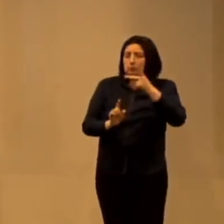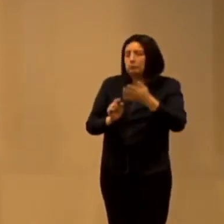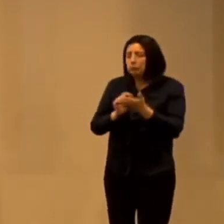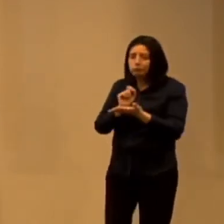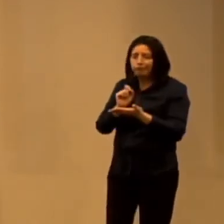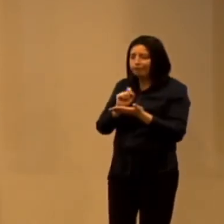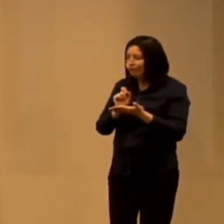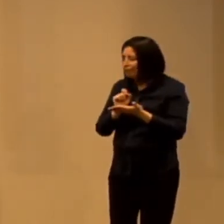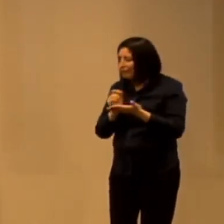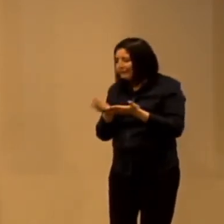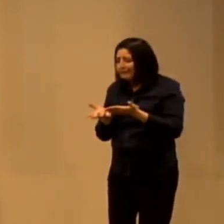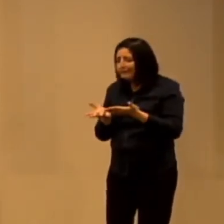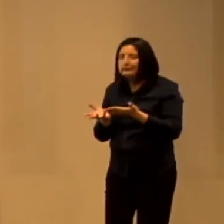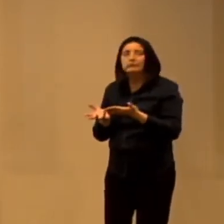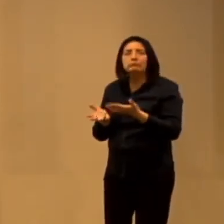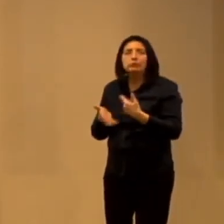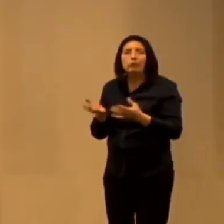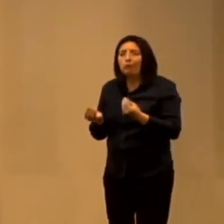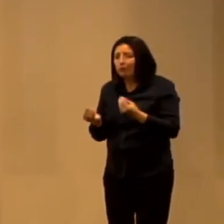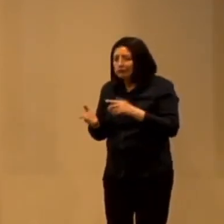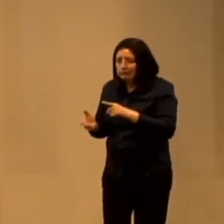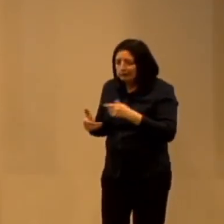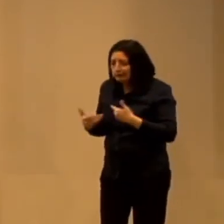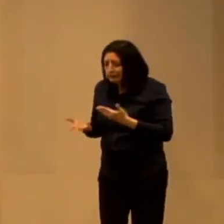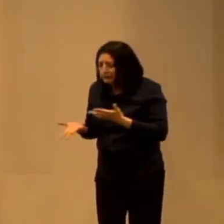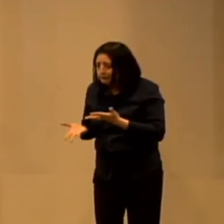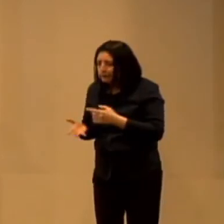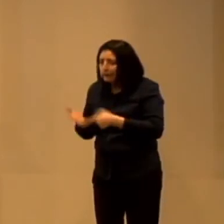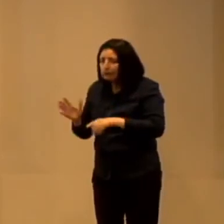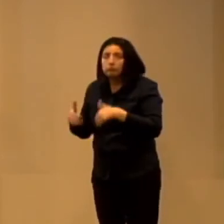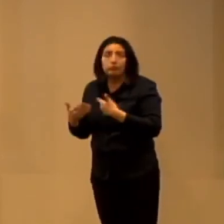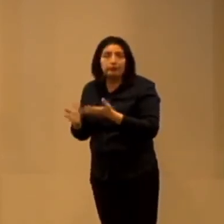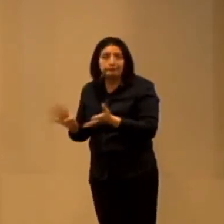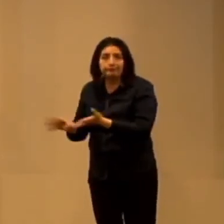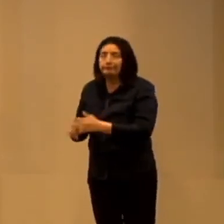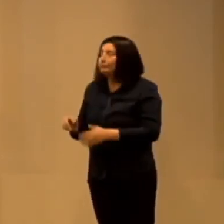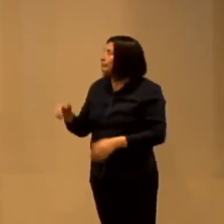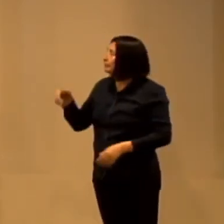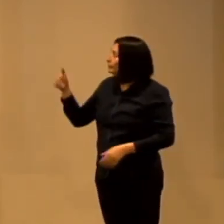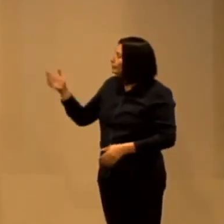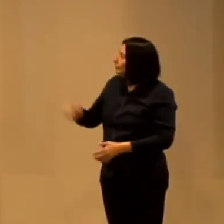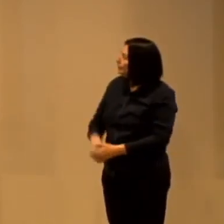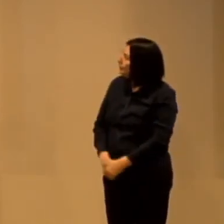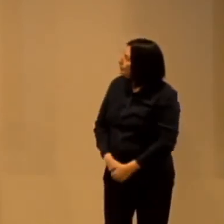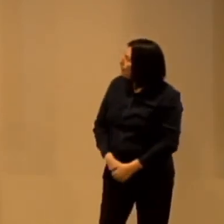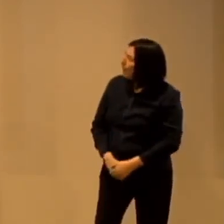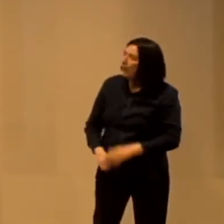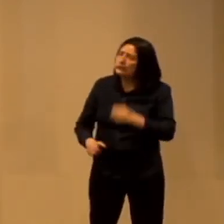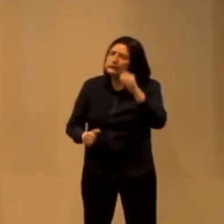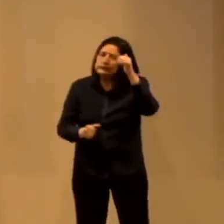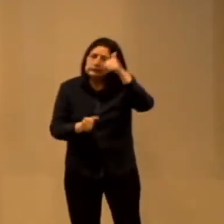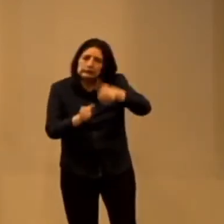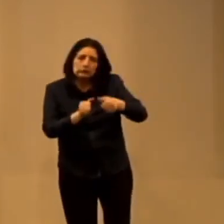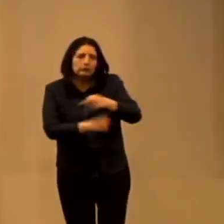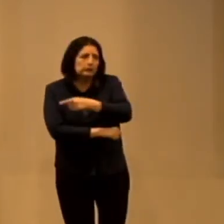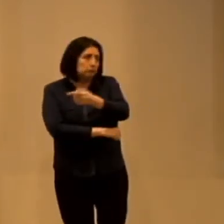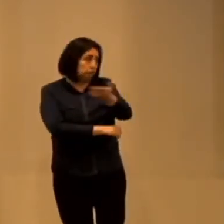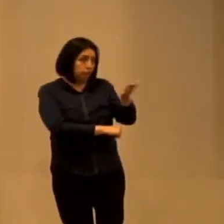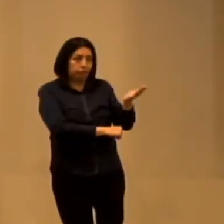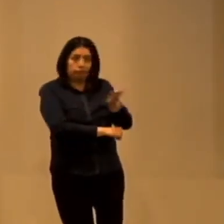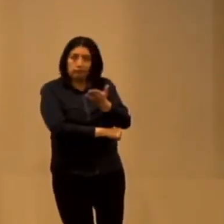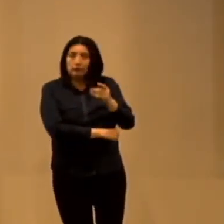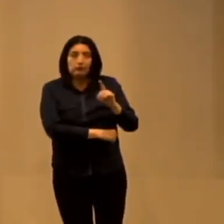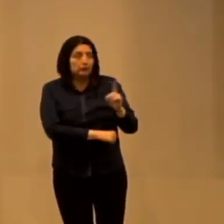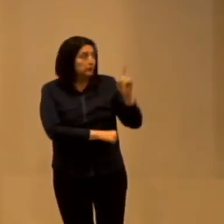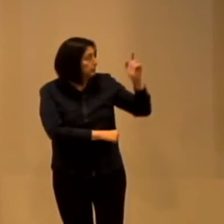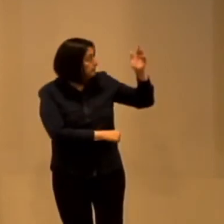baremos, ¿no? El menoscabo, aquí se utiliza mucho el menoscabo. Bien, y recordarles a todos, ¿no? Esto